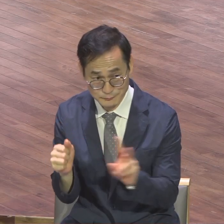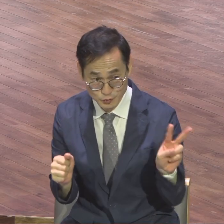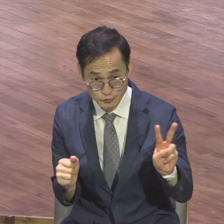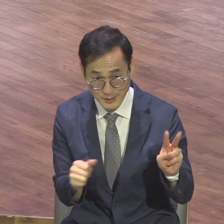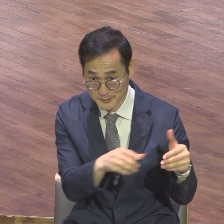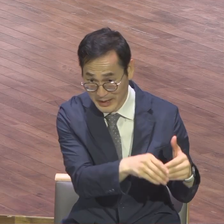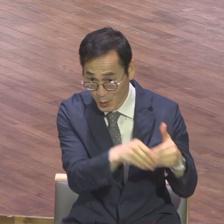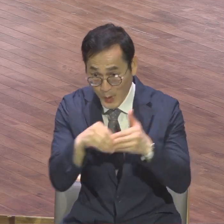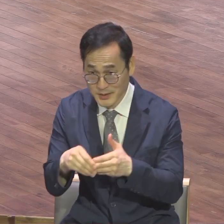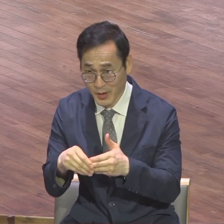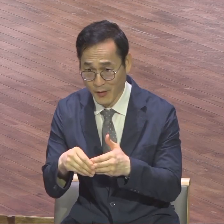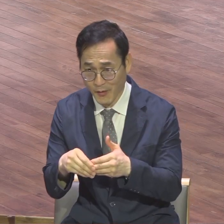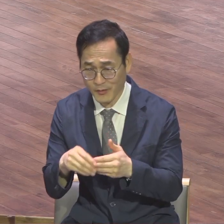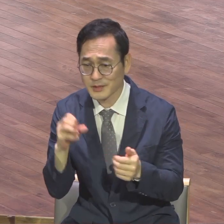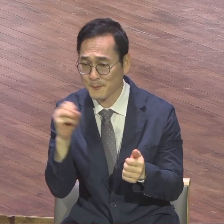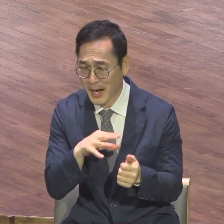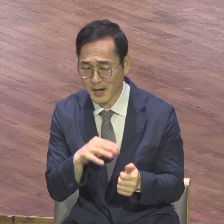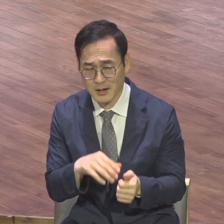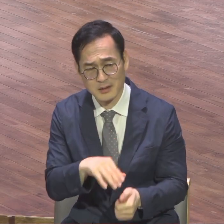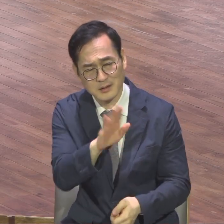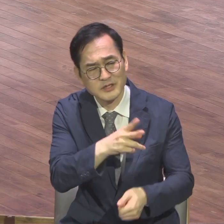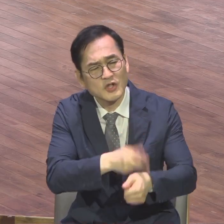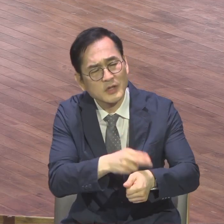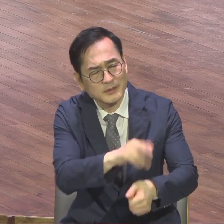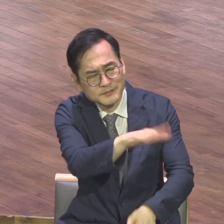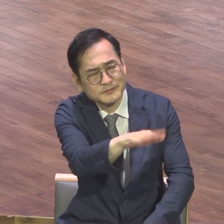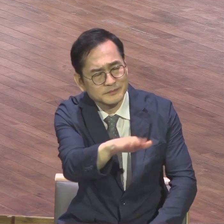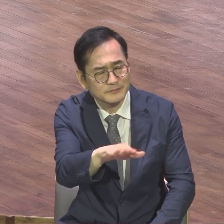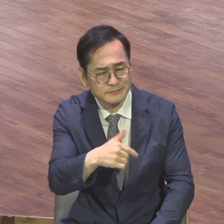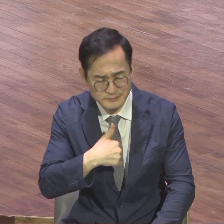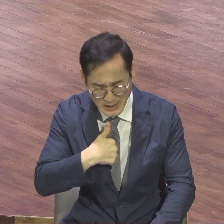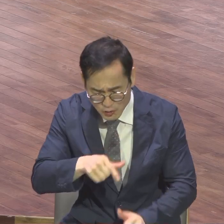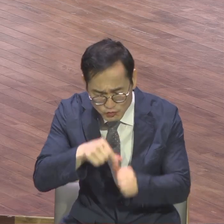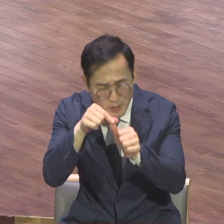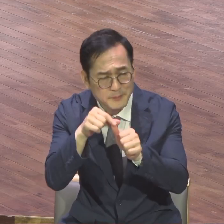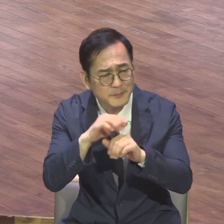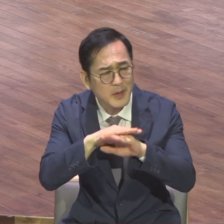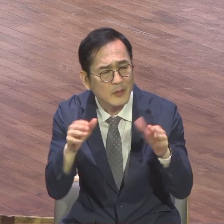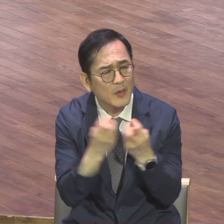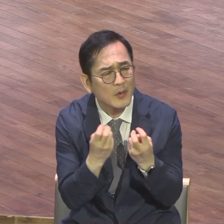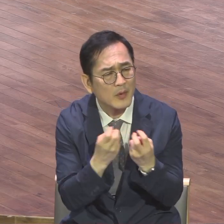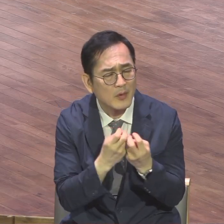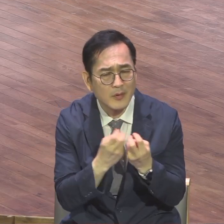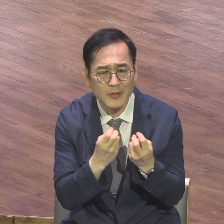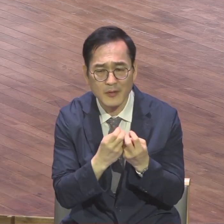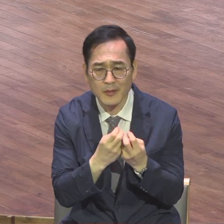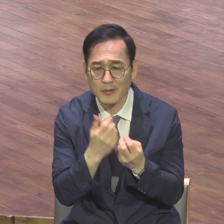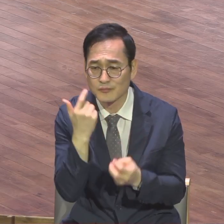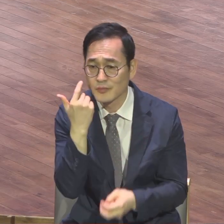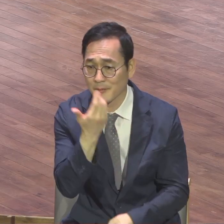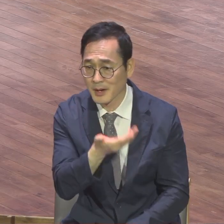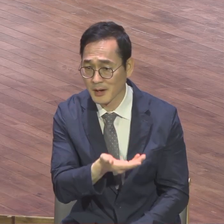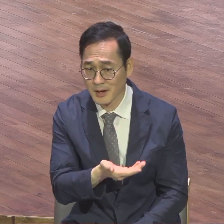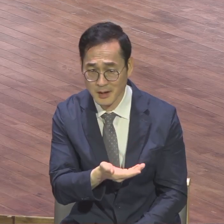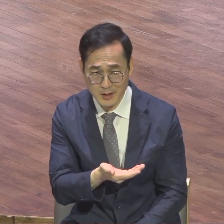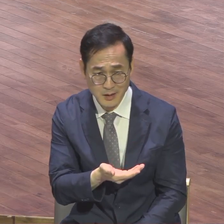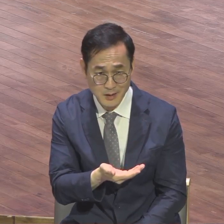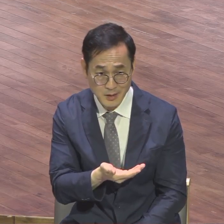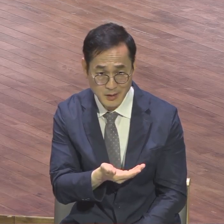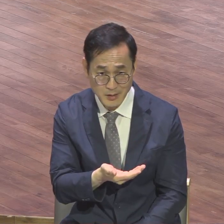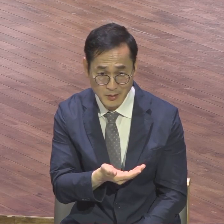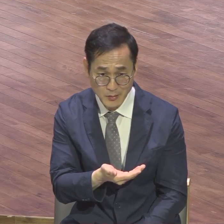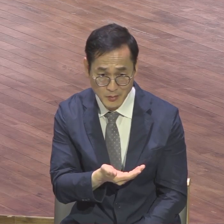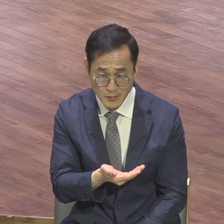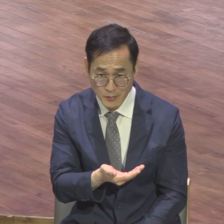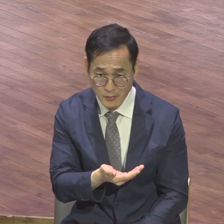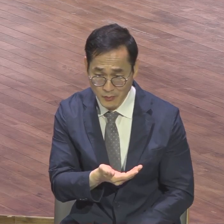실라를 데리고 나가 독특한 말을 하지요. 선생들이여 내가 어떻게 해야 구원을 받을 수 있느냐. 이 장면이 지금 이런 말을 할